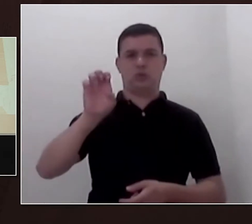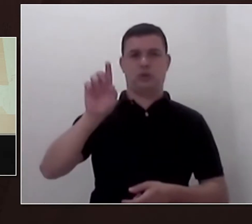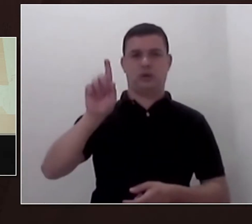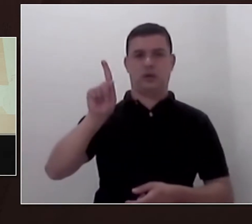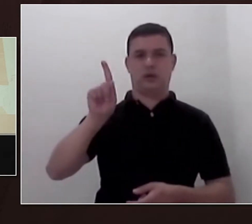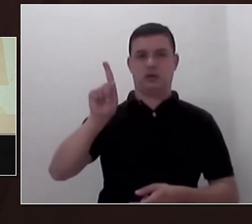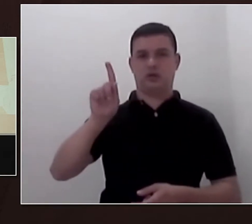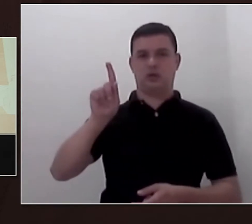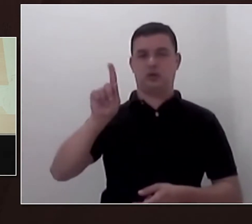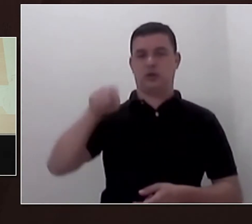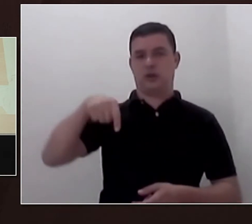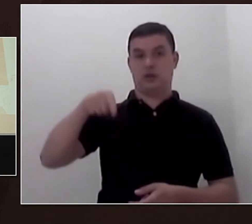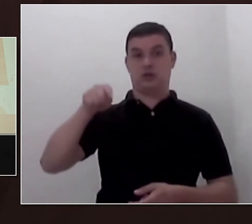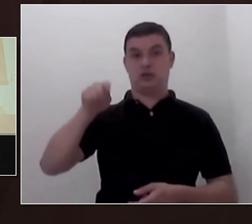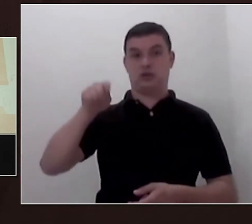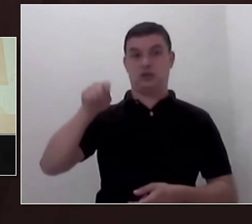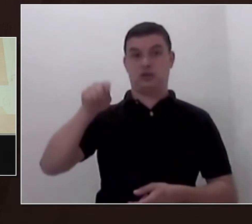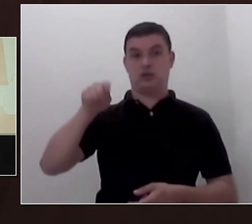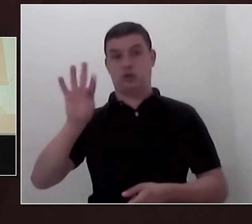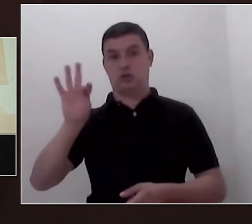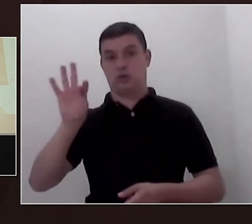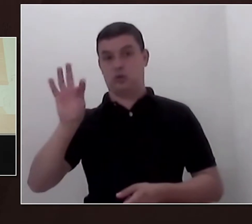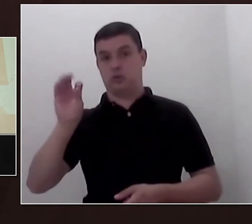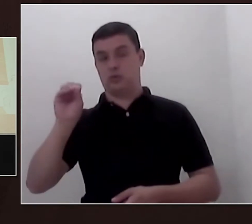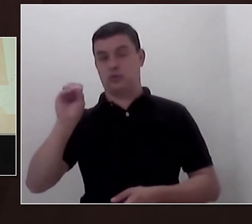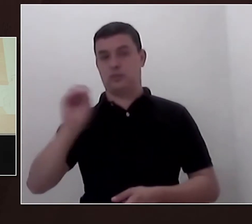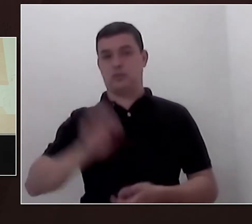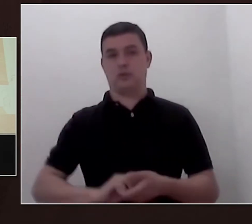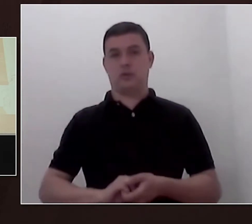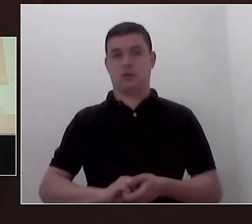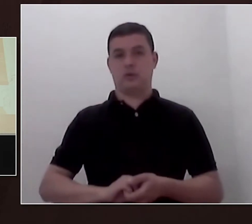dessa região, tá? Então, irmãos,